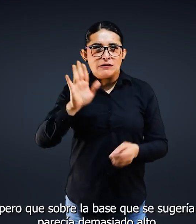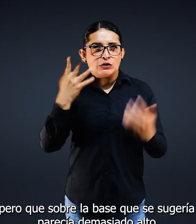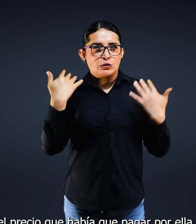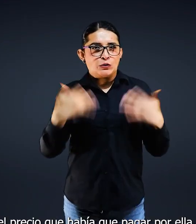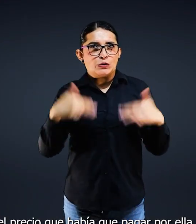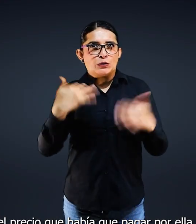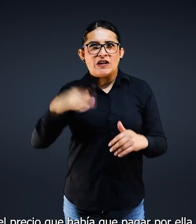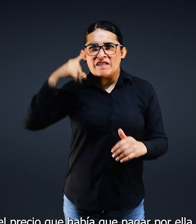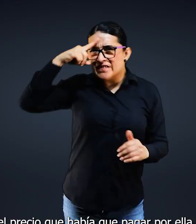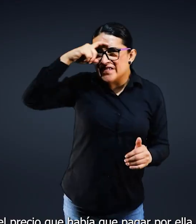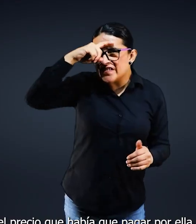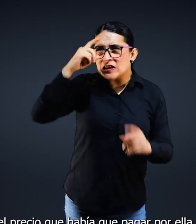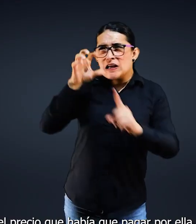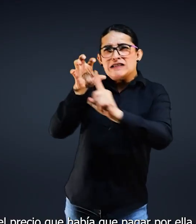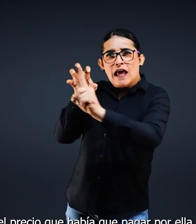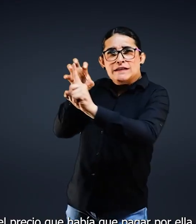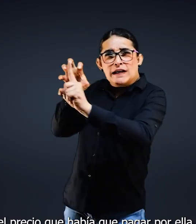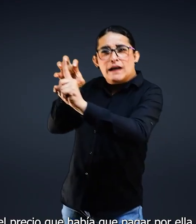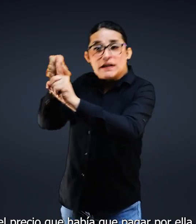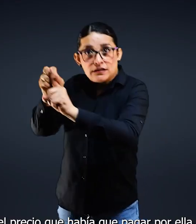alto el precio que había que pagar por ella.